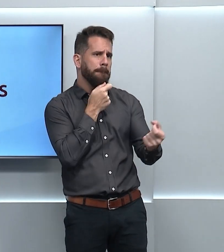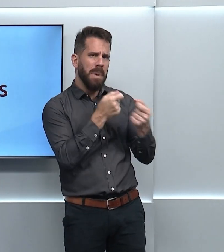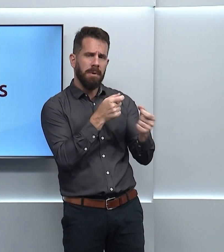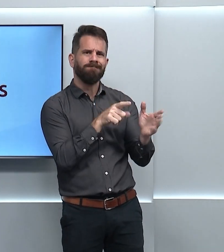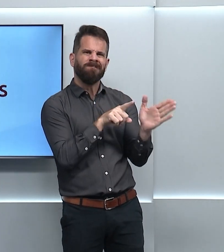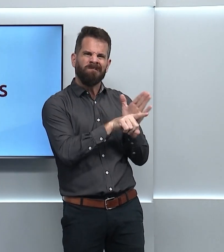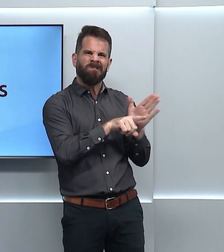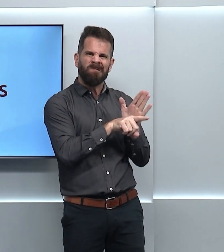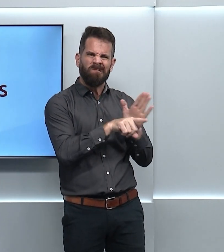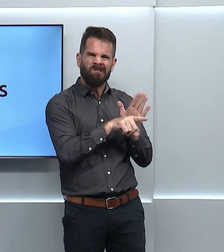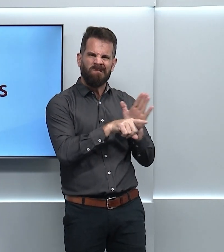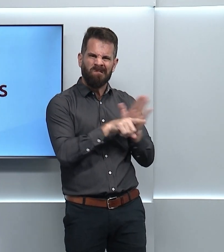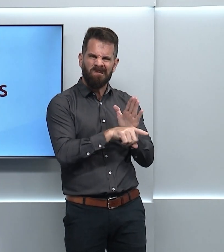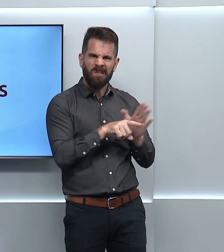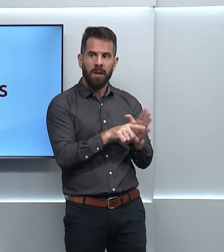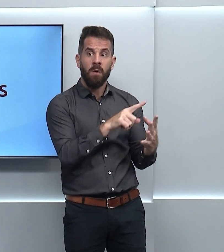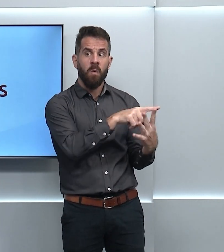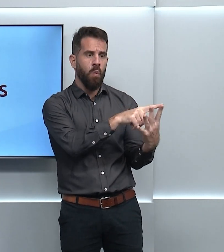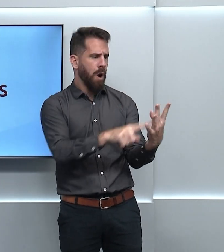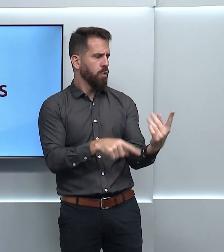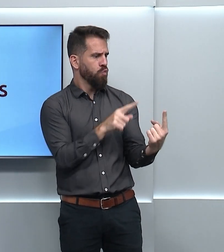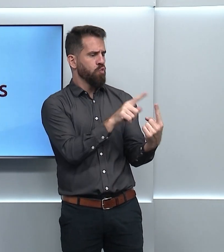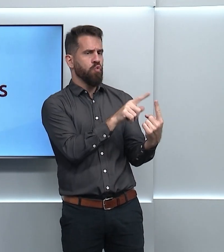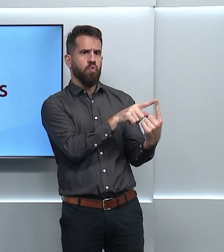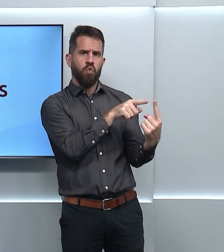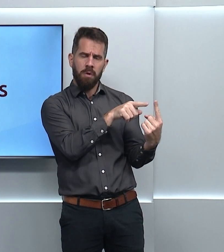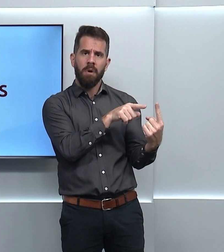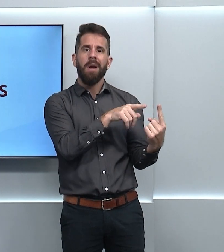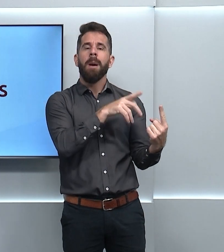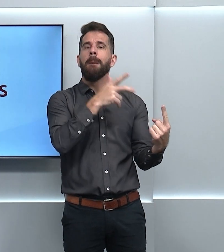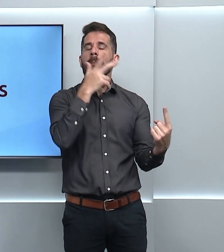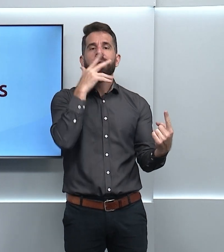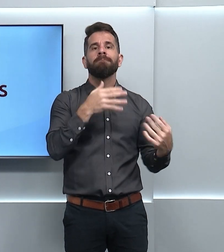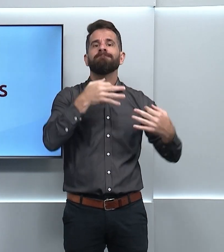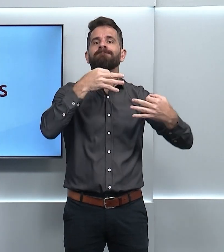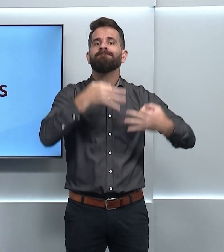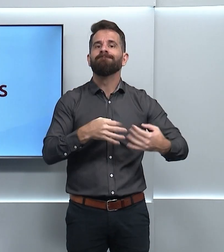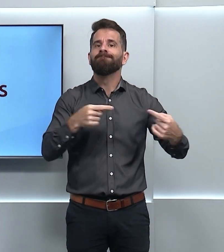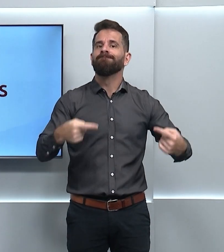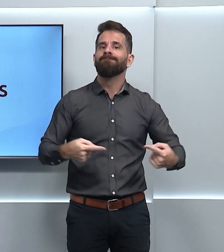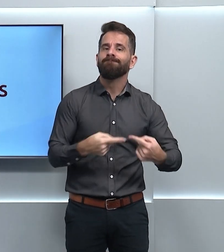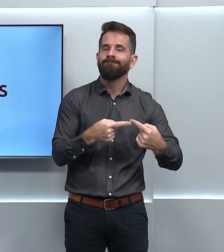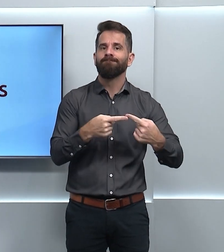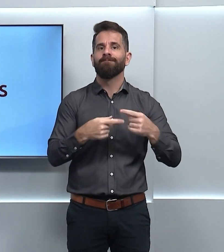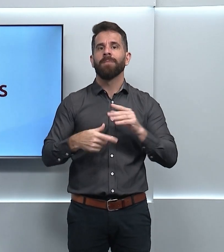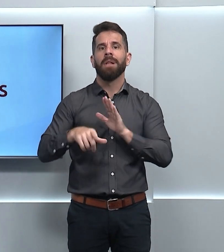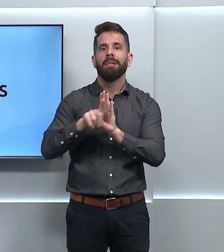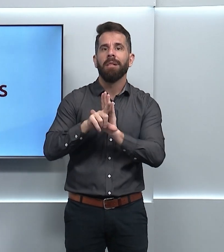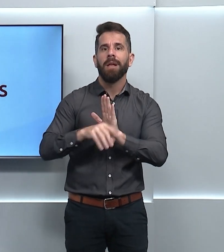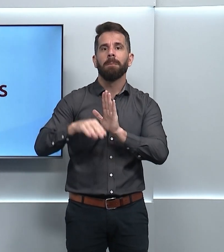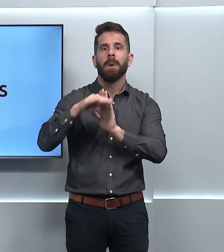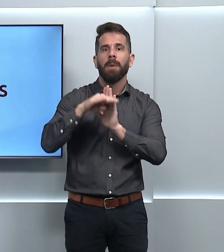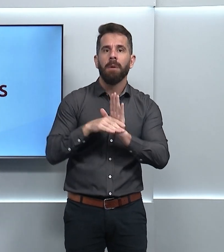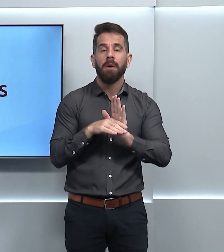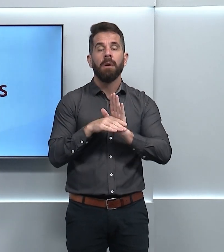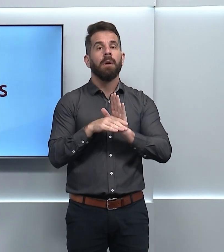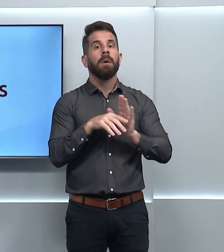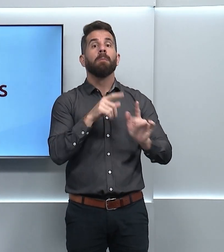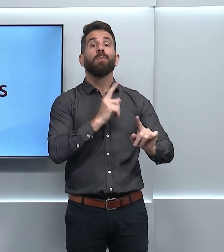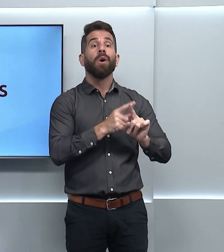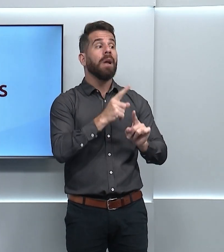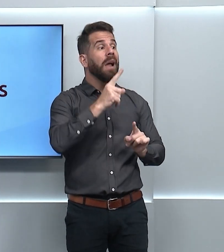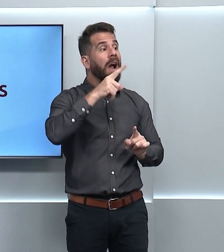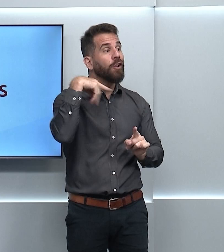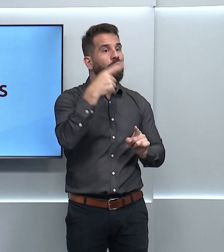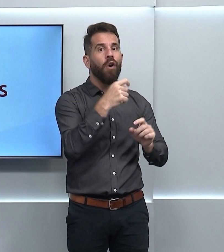os demais a planejar o homicídio tinha sido feito de forma irregular, por estar sem a presença de um